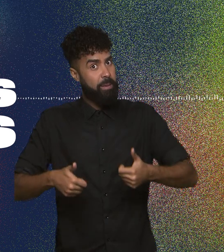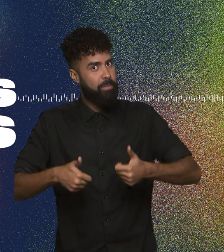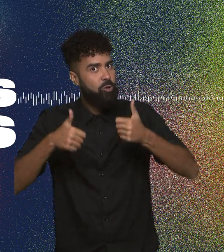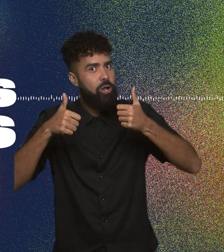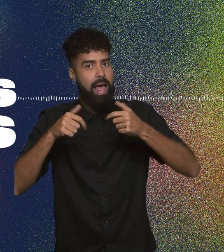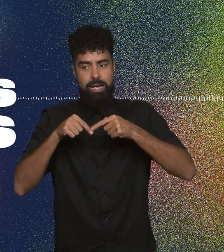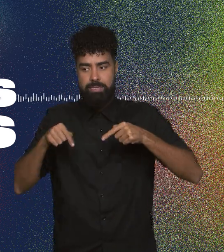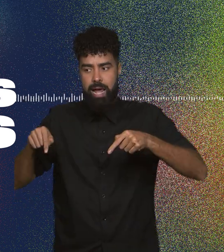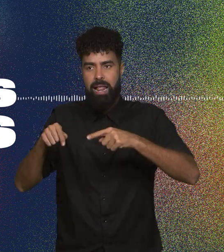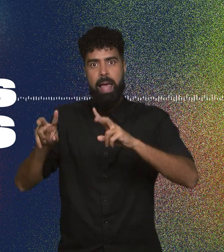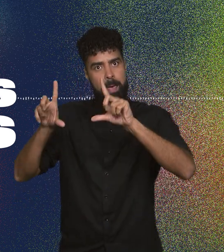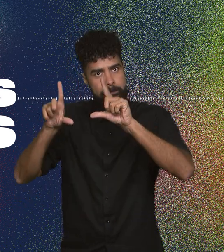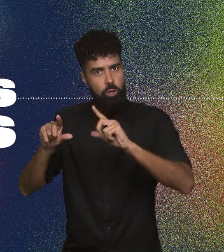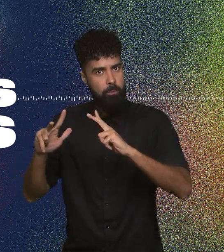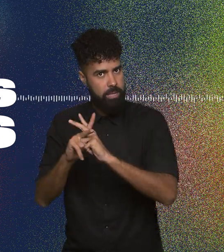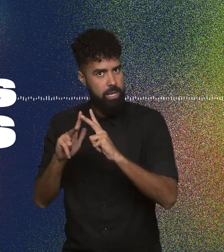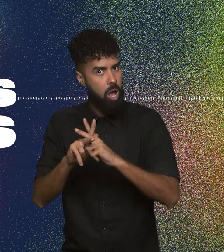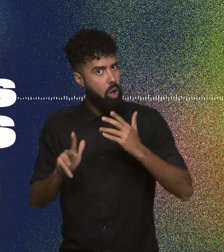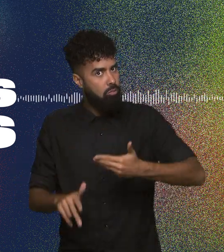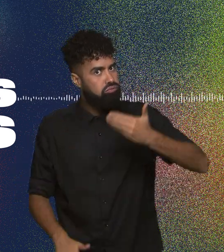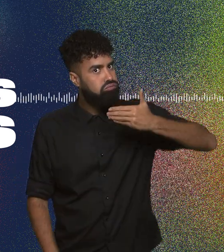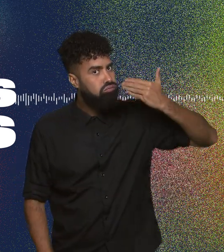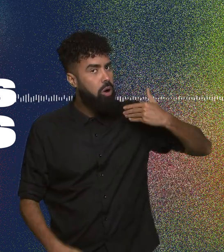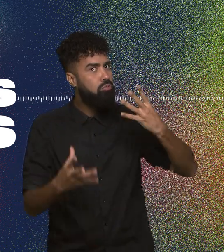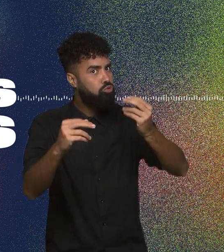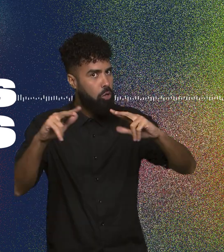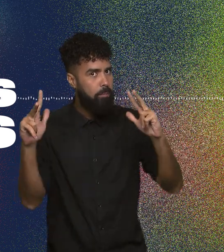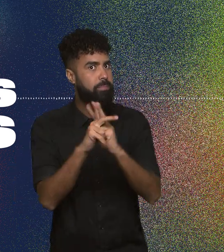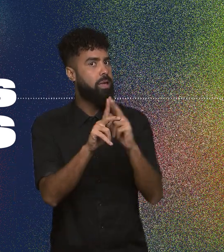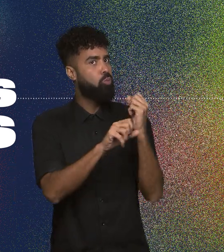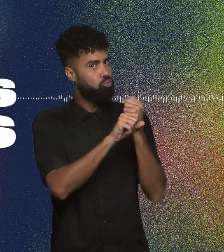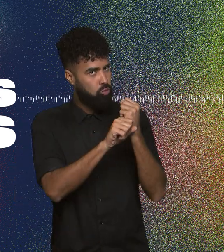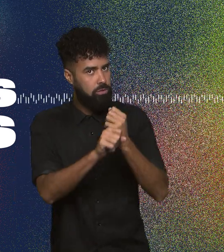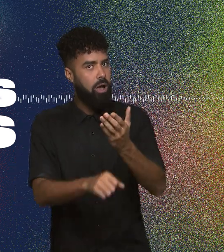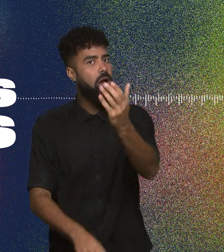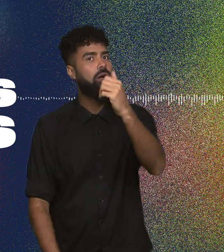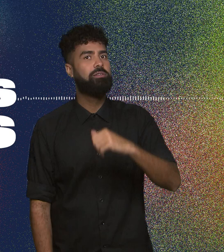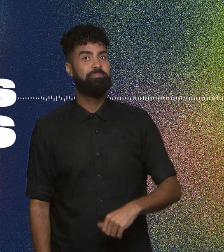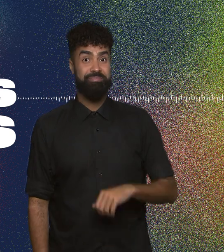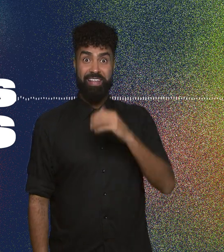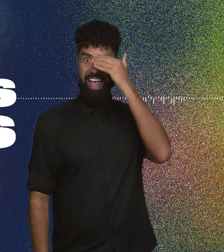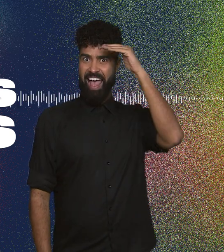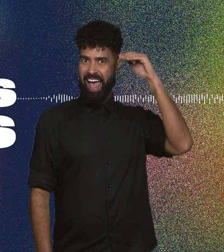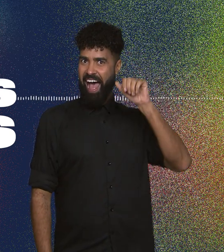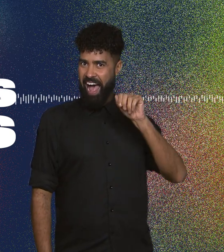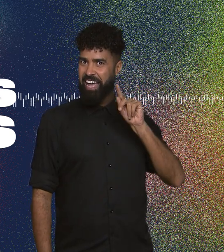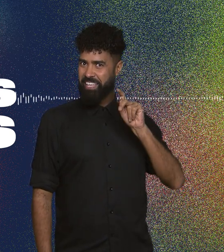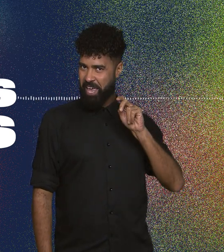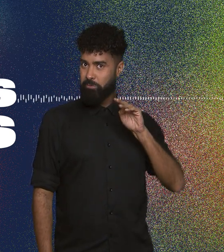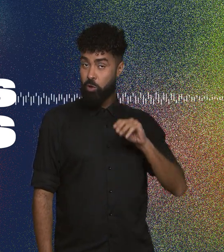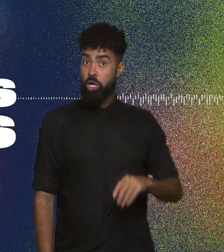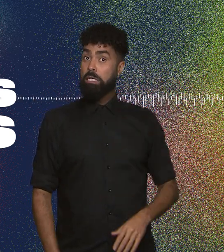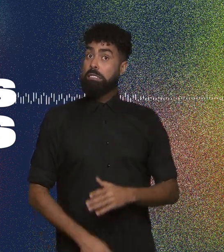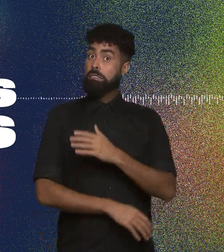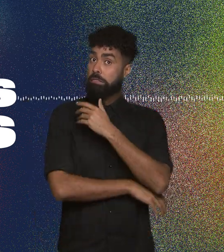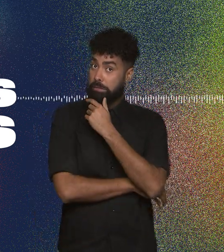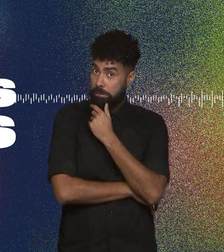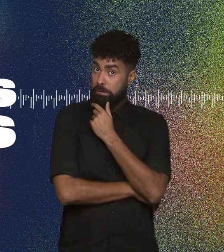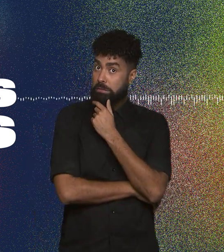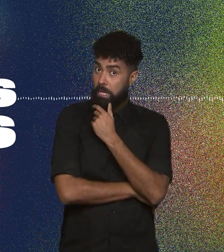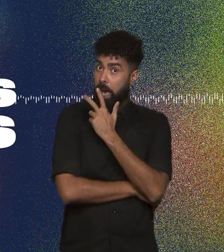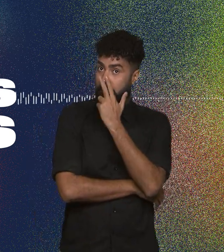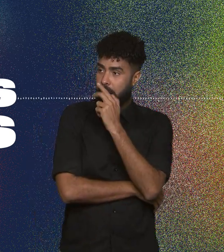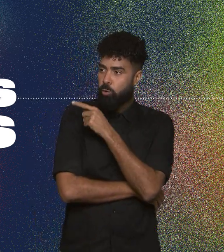menos brigas, porque a gente já teve muitas brigas ao longo dos anos. Ih, parece que são as próprias crianças que estão fazendo